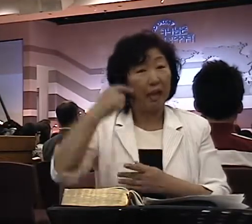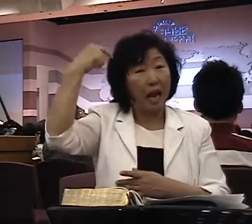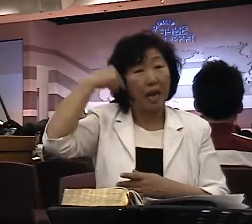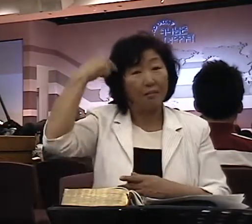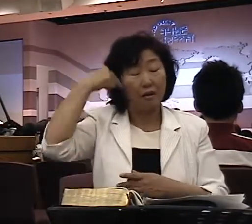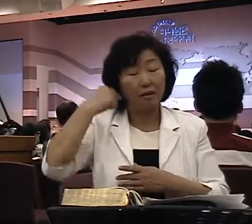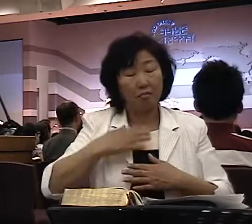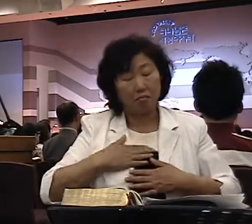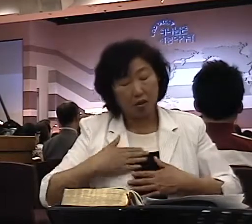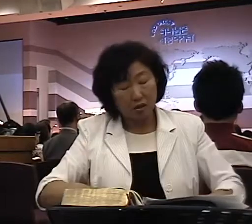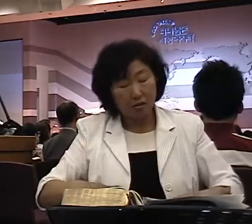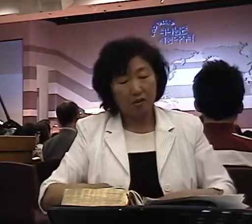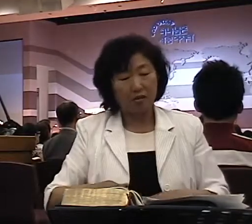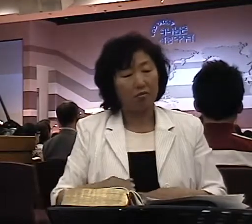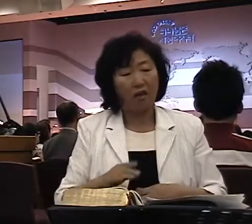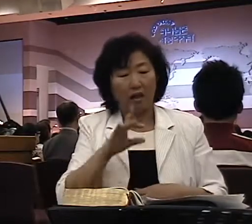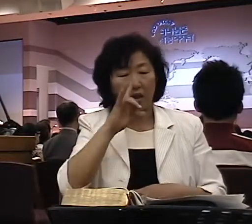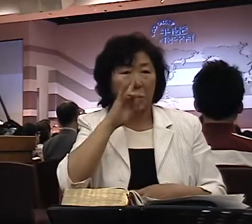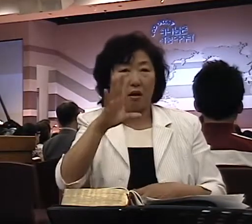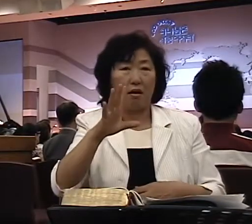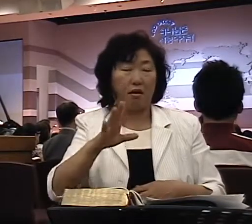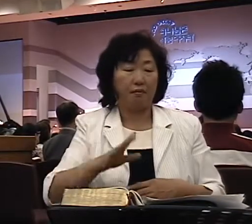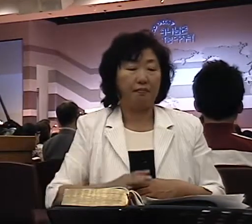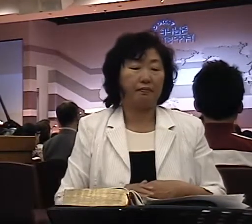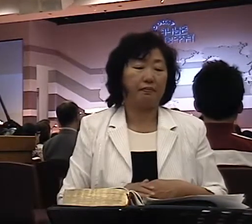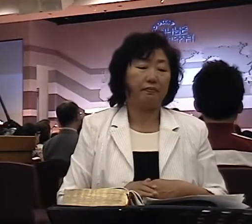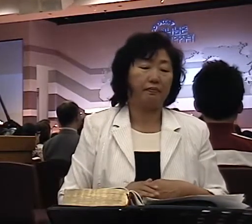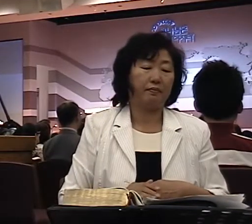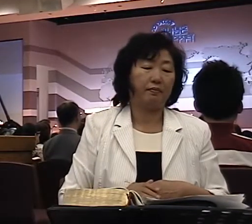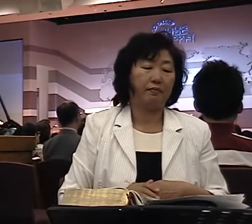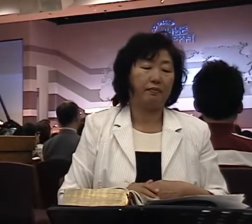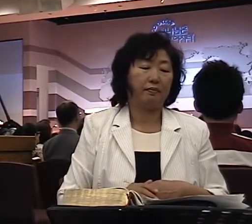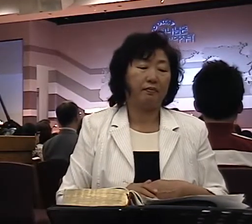감정에 연약해지면 안 된다는 것입니다.